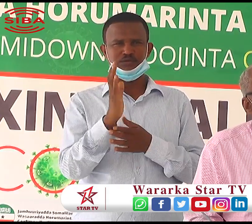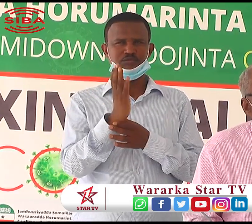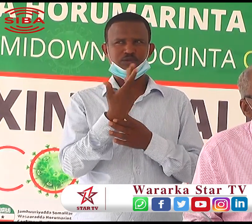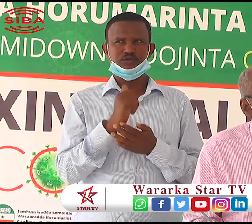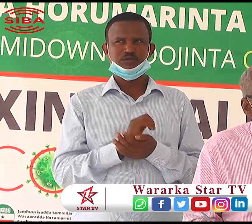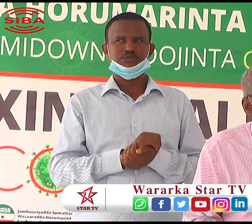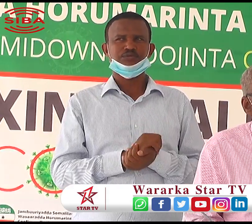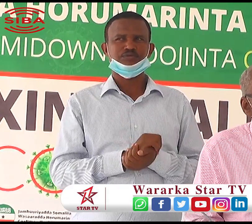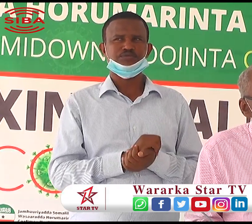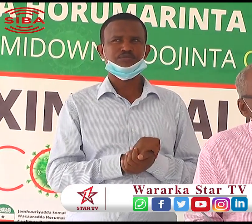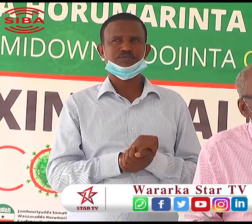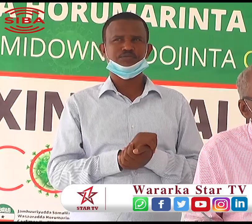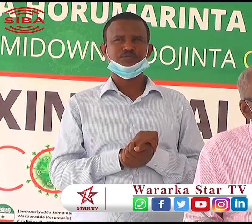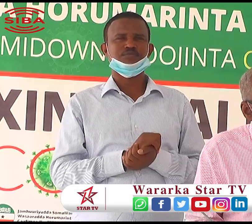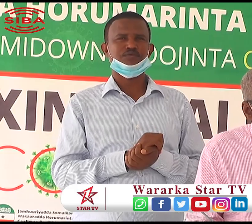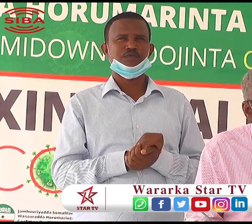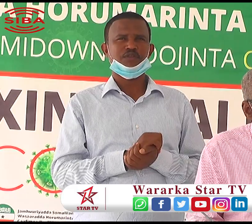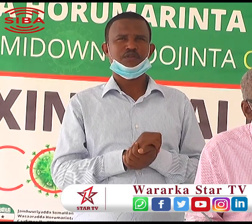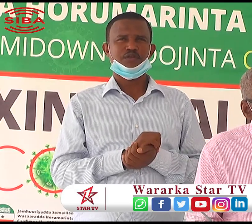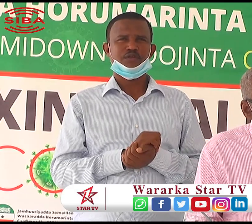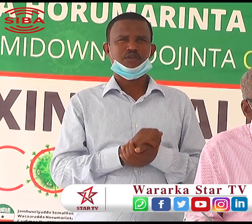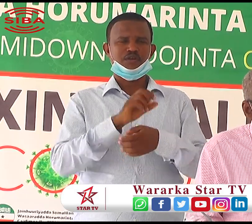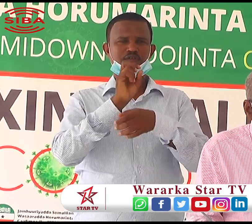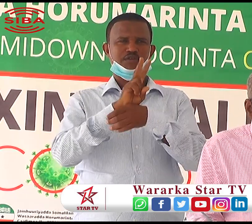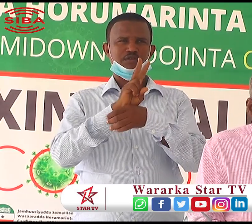weeye cilmi ay dhiman 24 saacadood u dambeysay